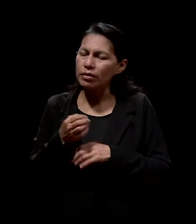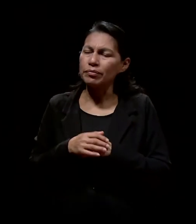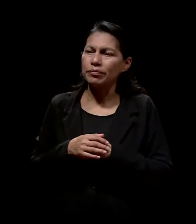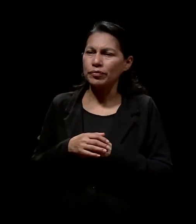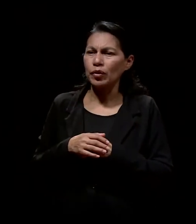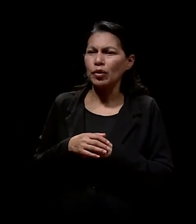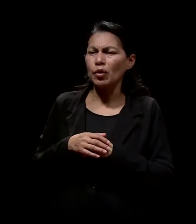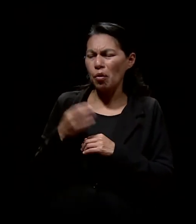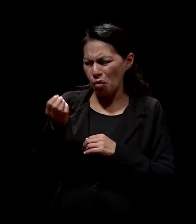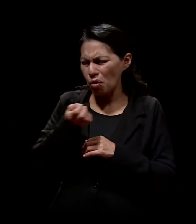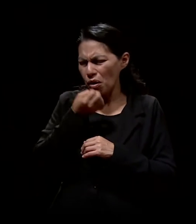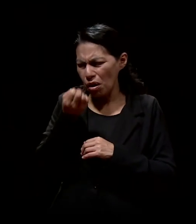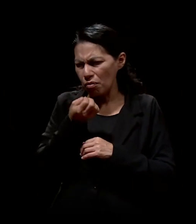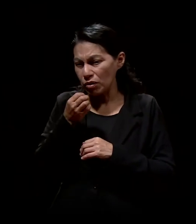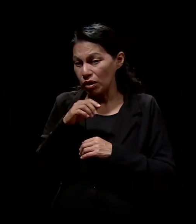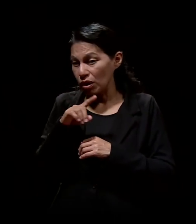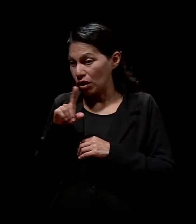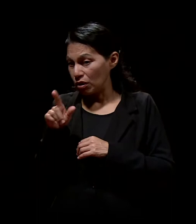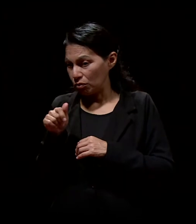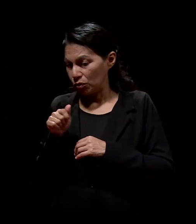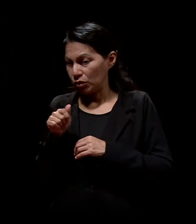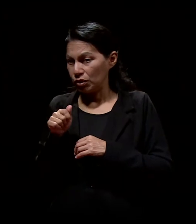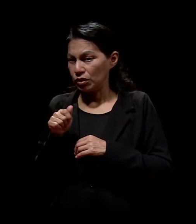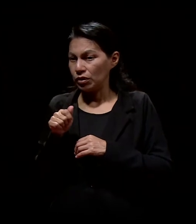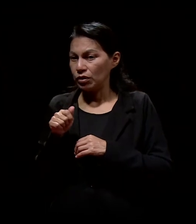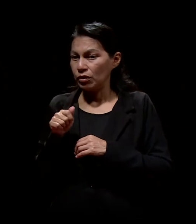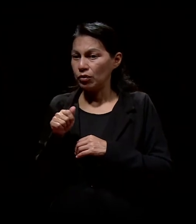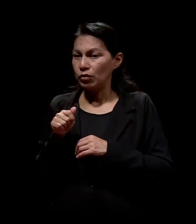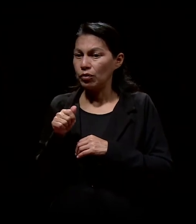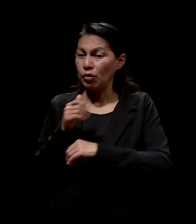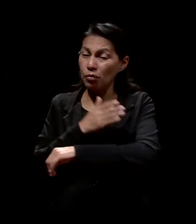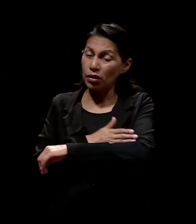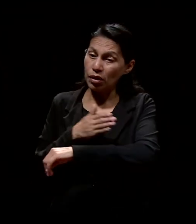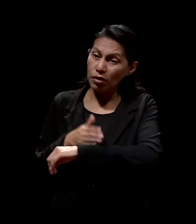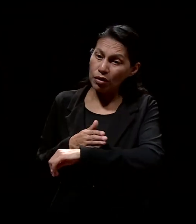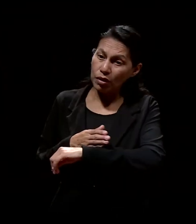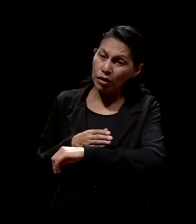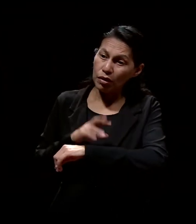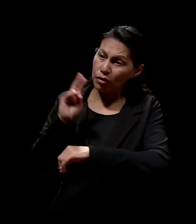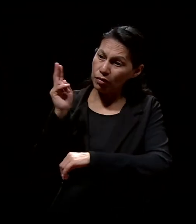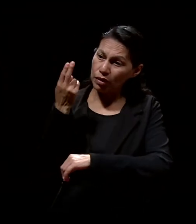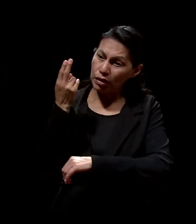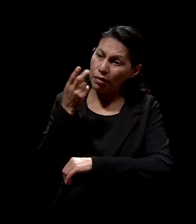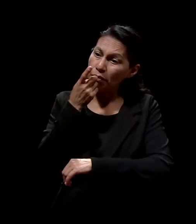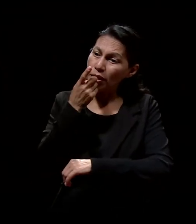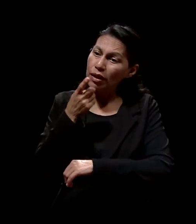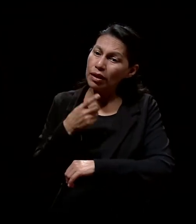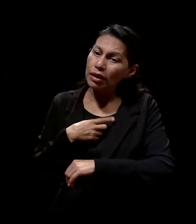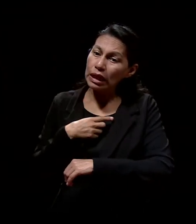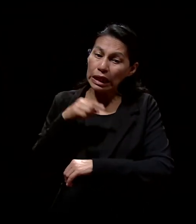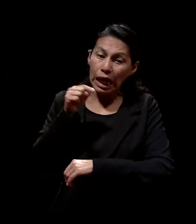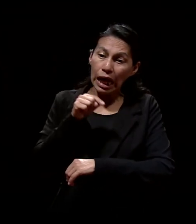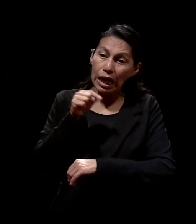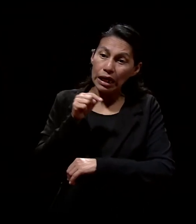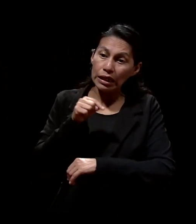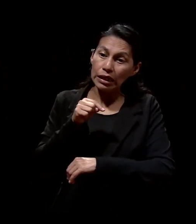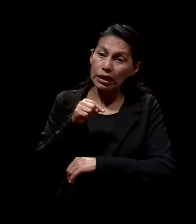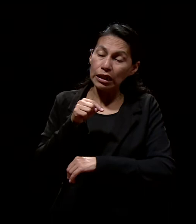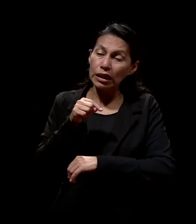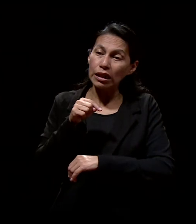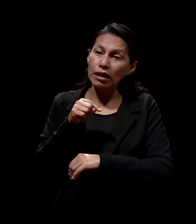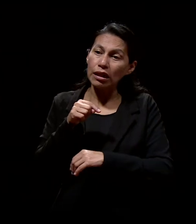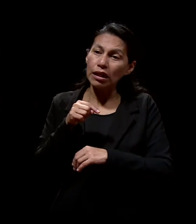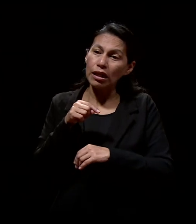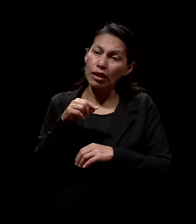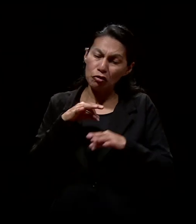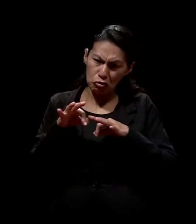vamos a pedir la dirección de Dios. Oramos y poco después un compañero de la universidad me dice, aquí donde yo estoy trabajando,